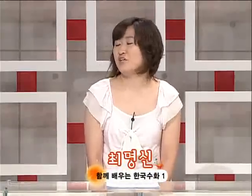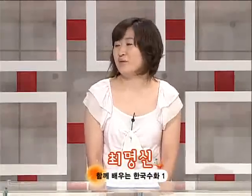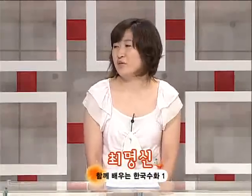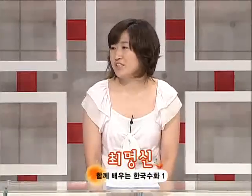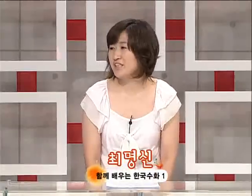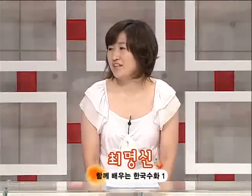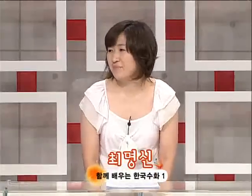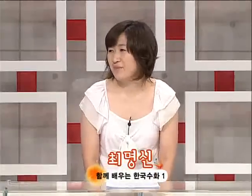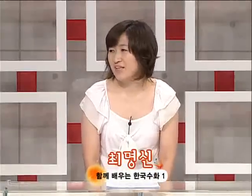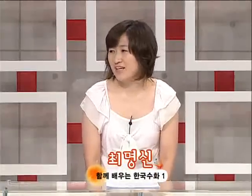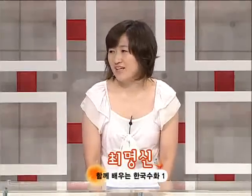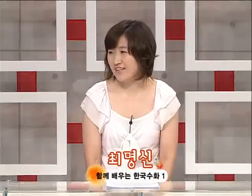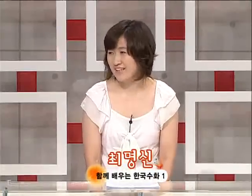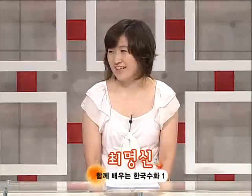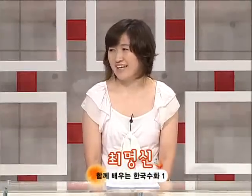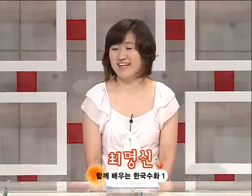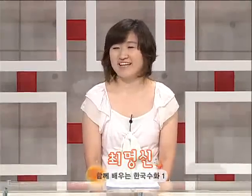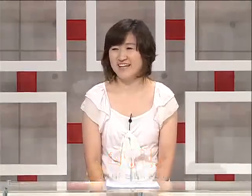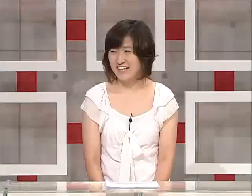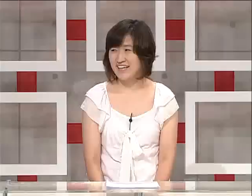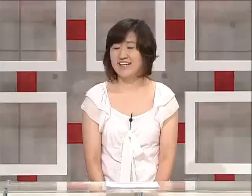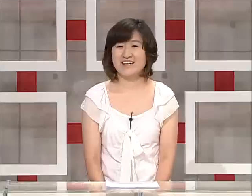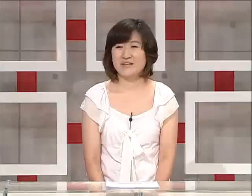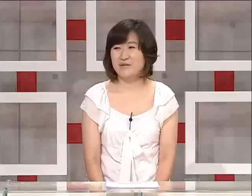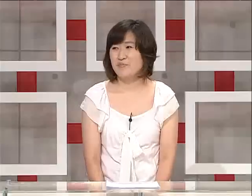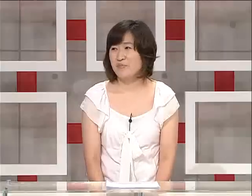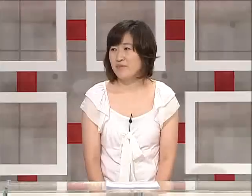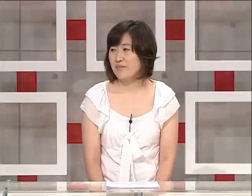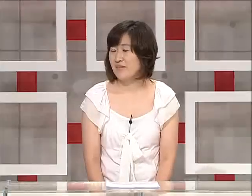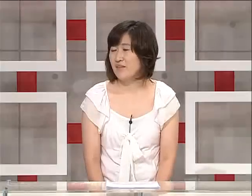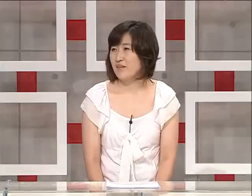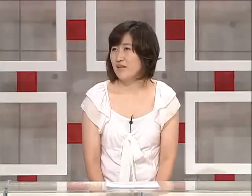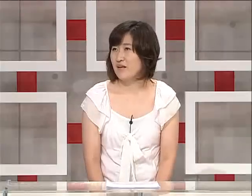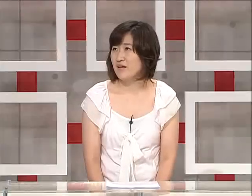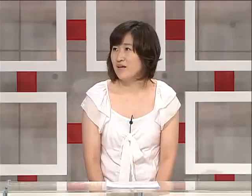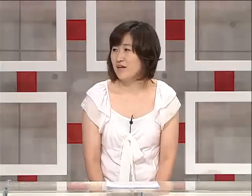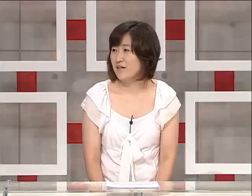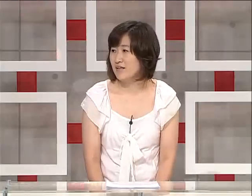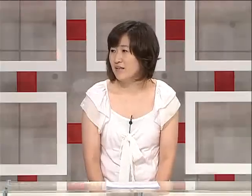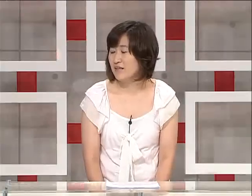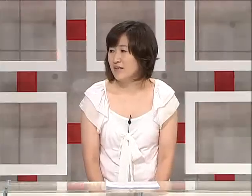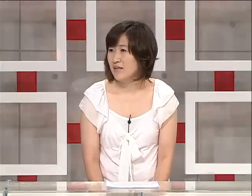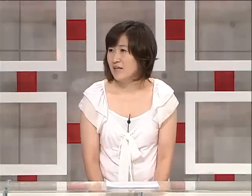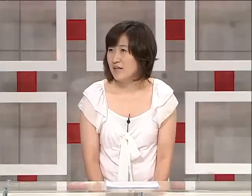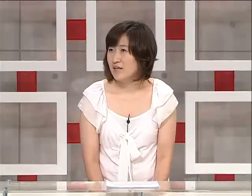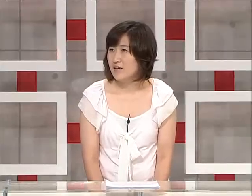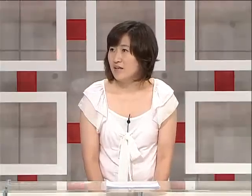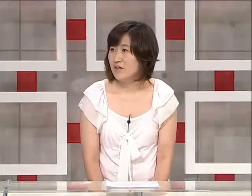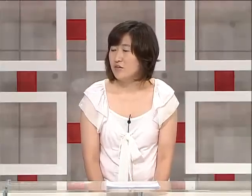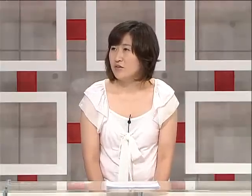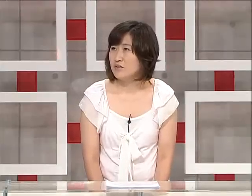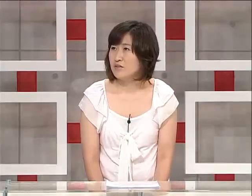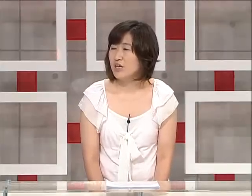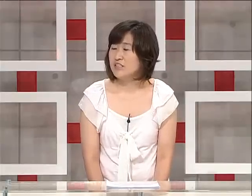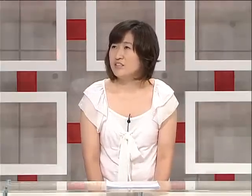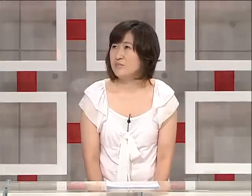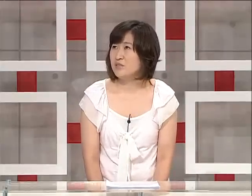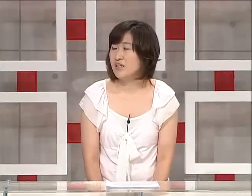최명신이라고 합니다. 아, 예. 그러세요. 어떻게 수화에 관심을 가지게 된 개인적인 특별한 계기가 있으신가요? 관심을